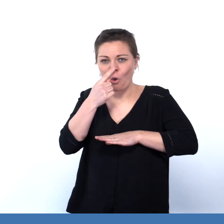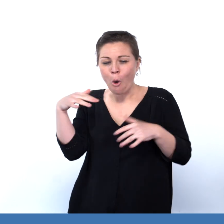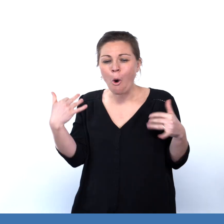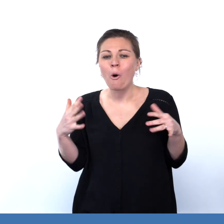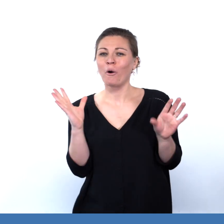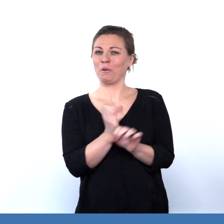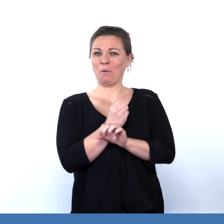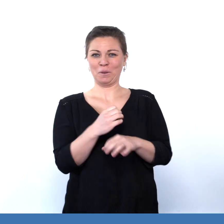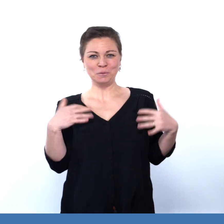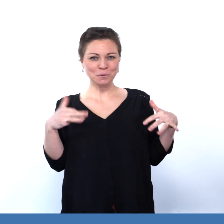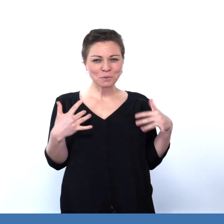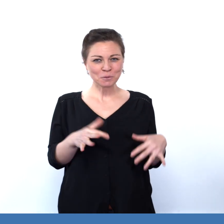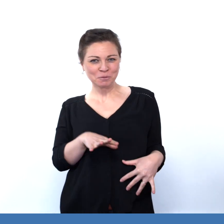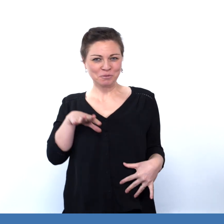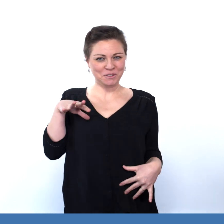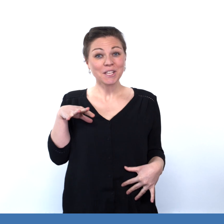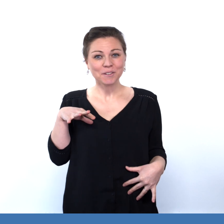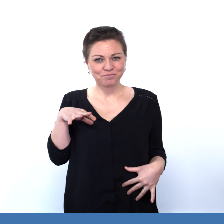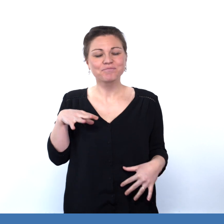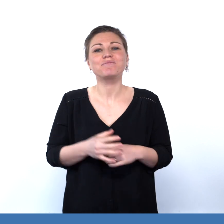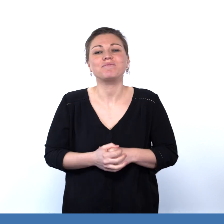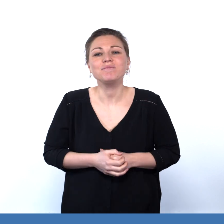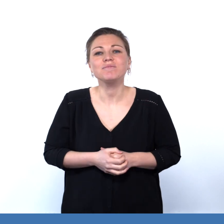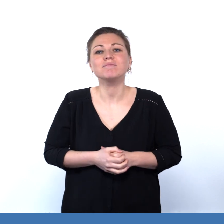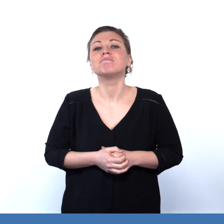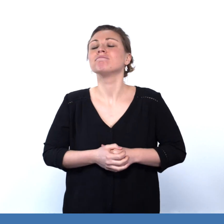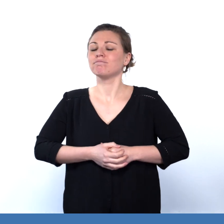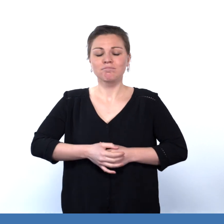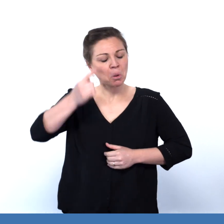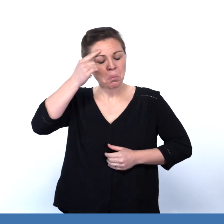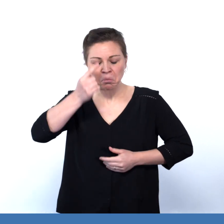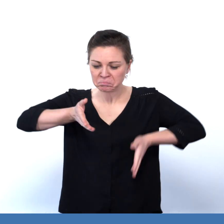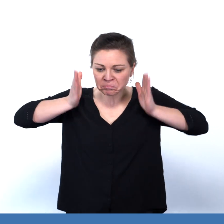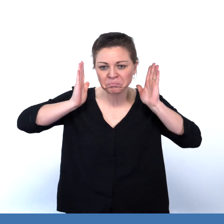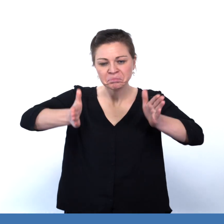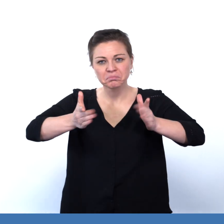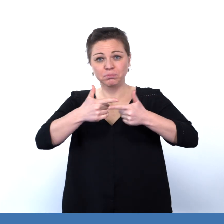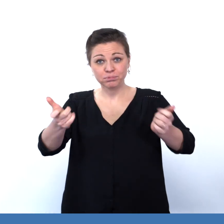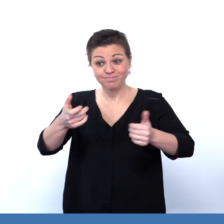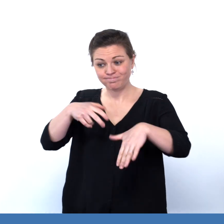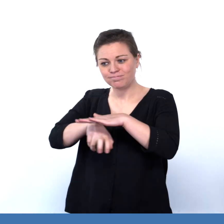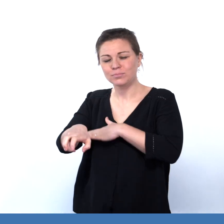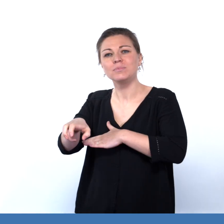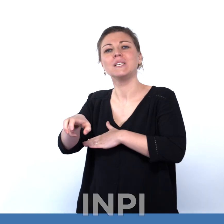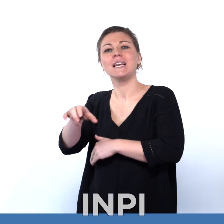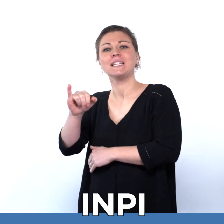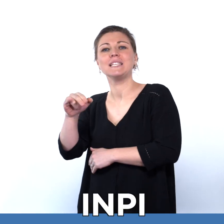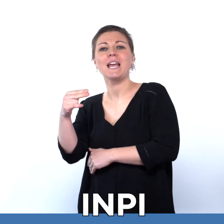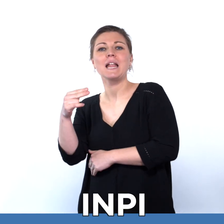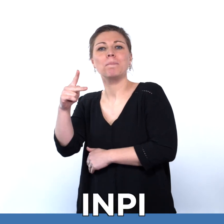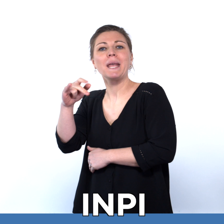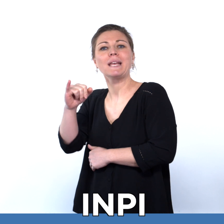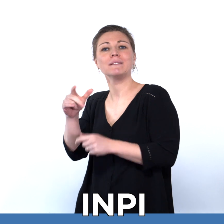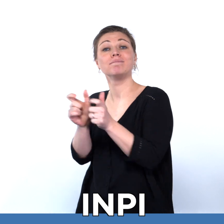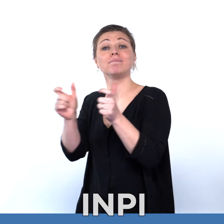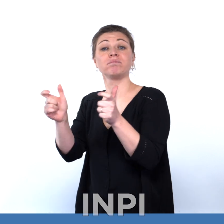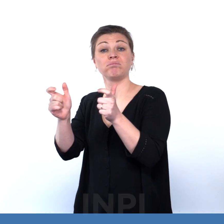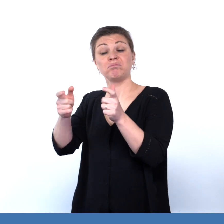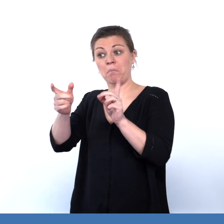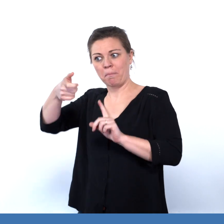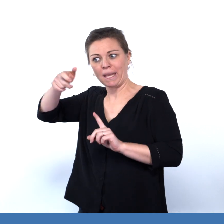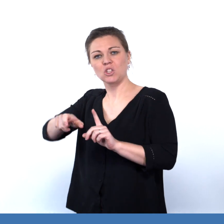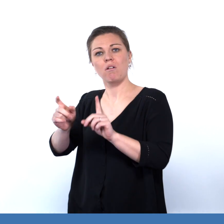trouvais géniale, je la trouvais top, et je me suis dit, il va falloir y aller, je vais foncer. Et je suis allé à l'INPI, voir un grand